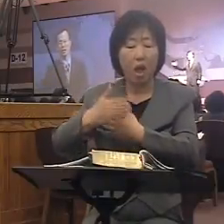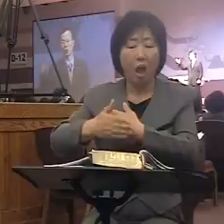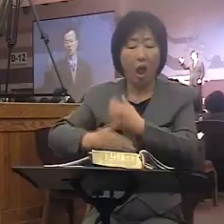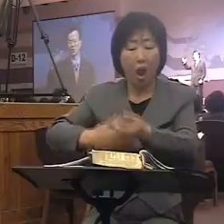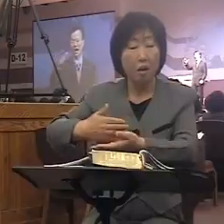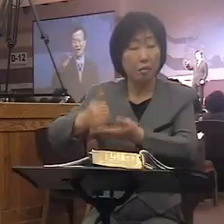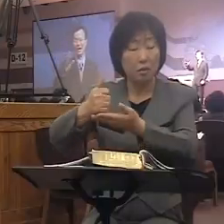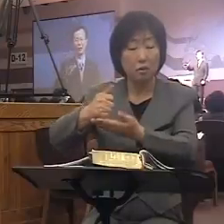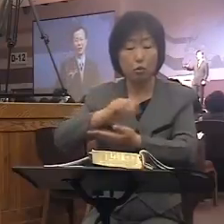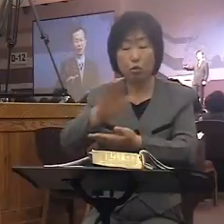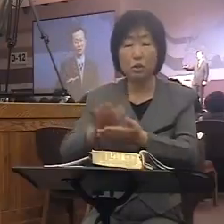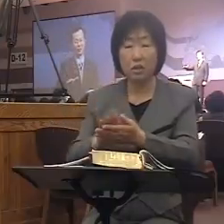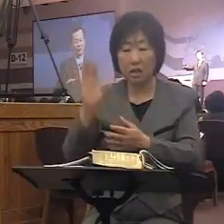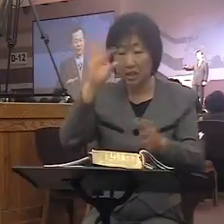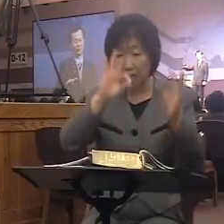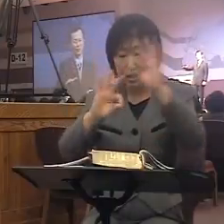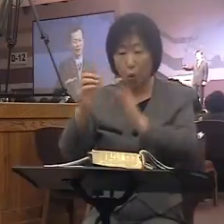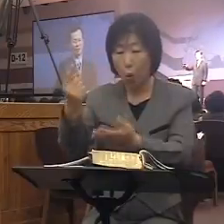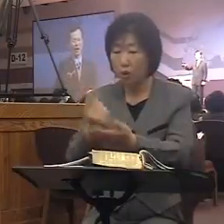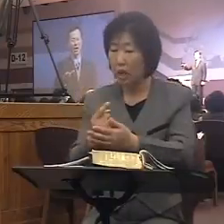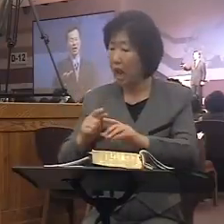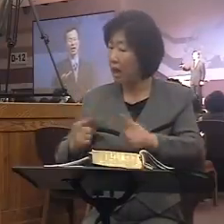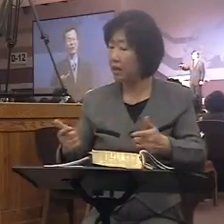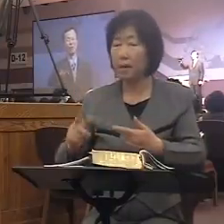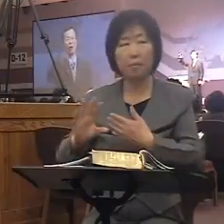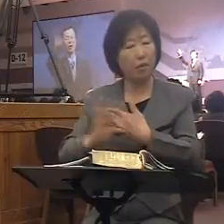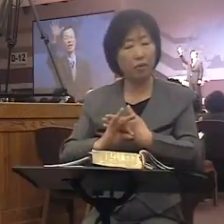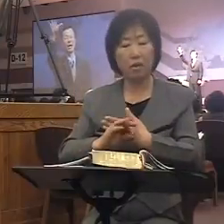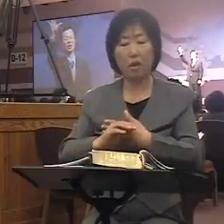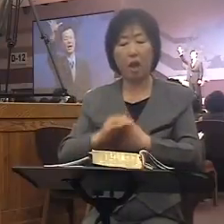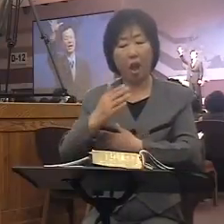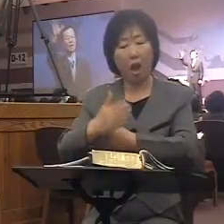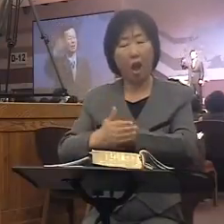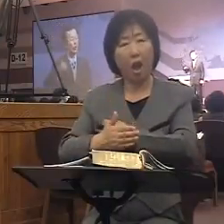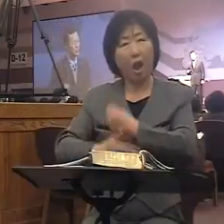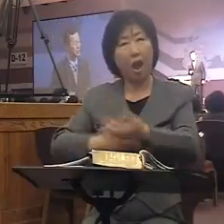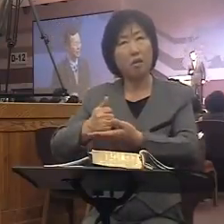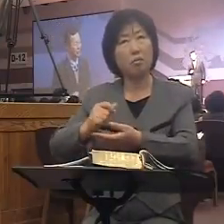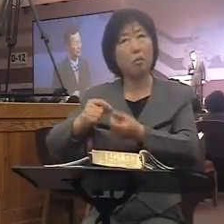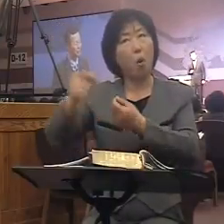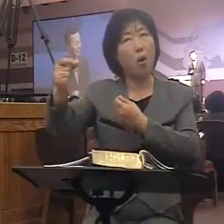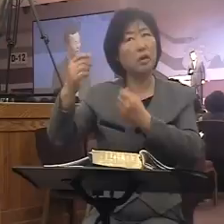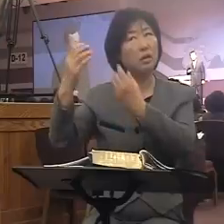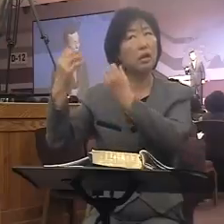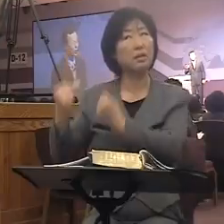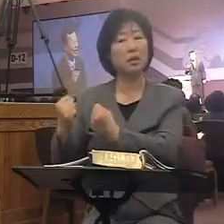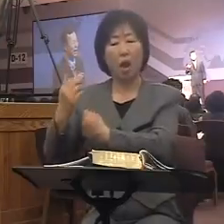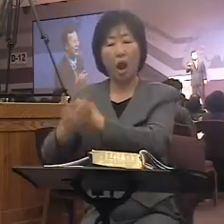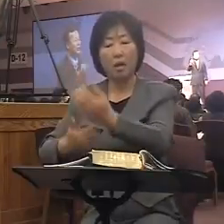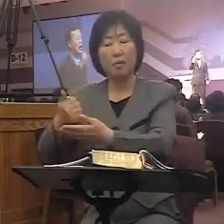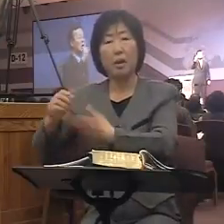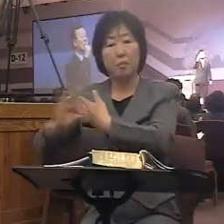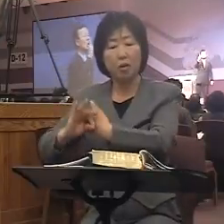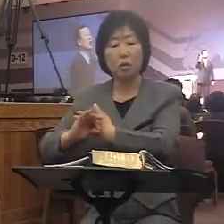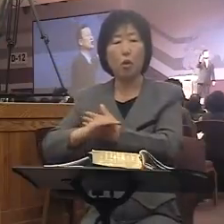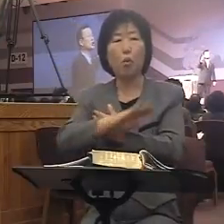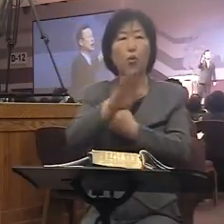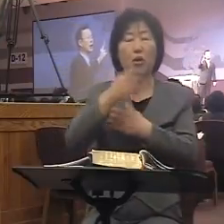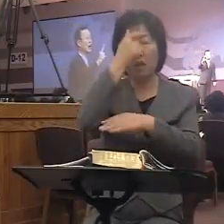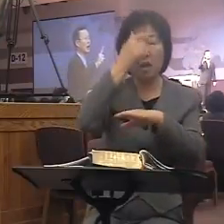우리를 찾아오시지 아니한다면, 만일 하나님은 멀리 계신 하나님만 되신다면 우리의